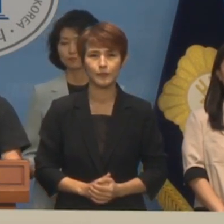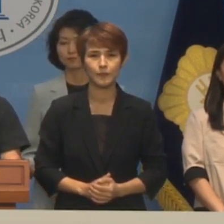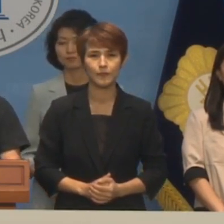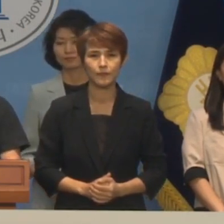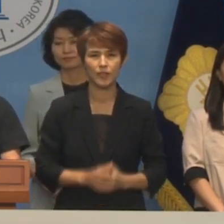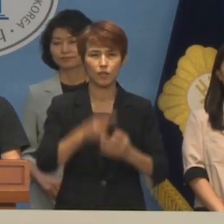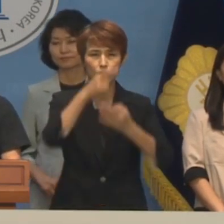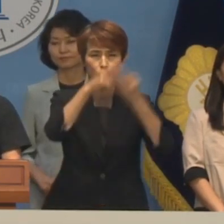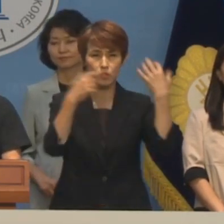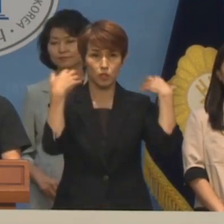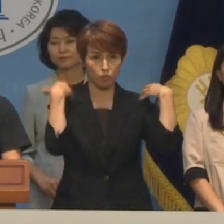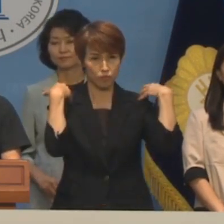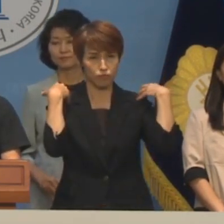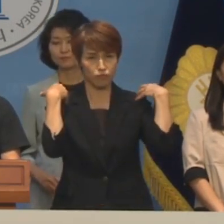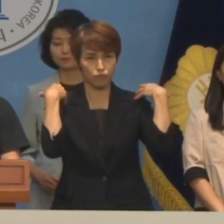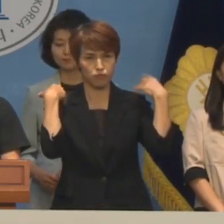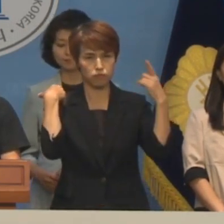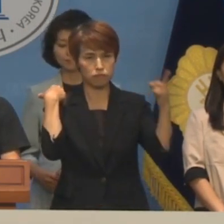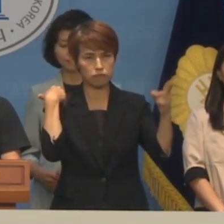윤석열 정부의